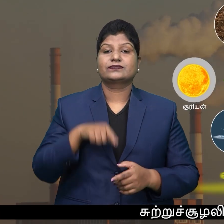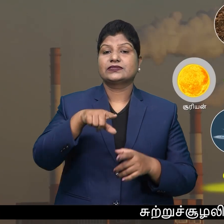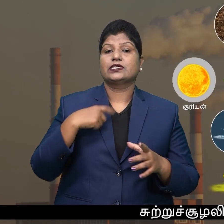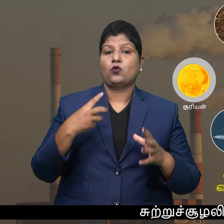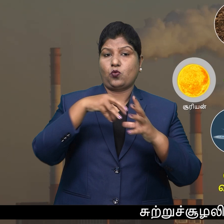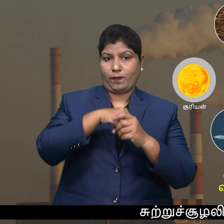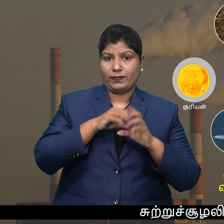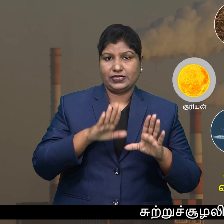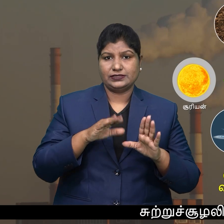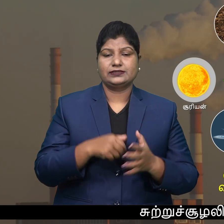சுற்றுச்சூழலில் உள்ள கூறுகள்